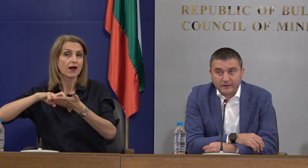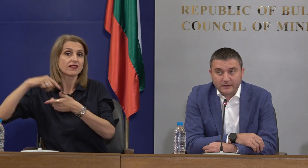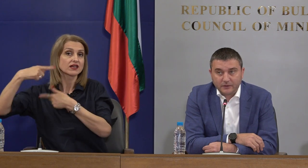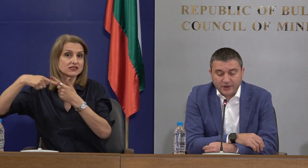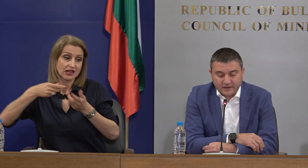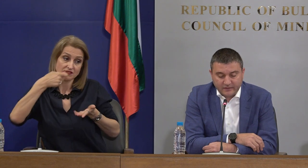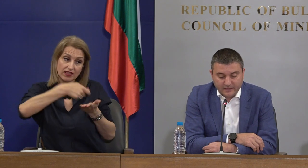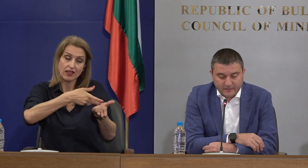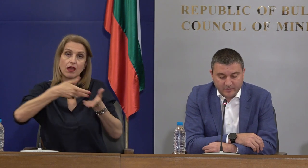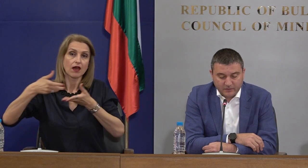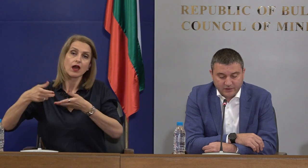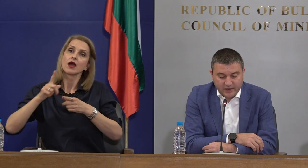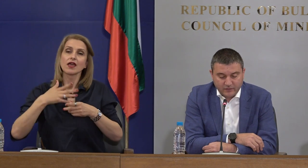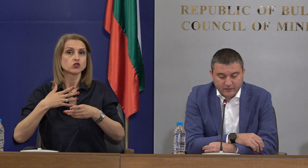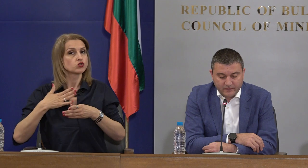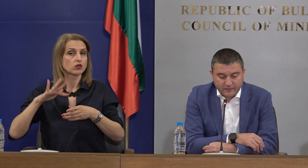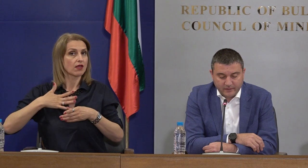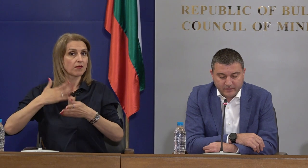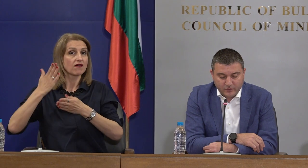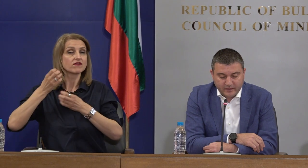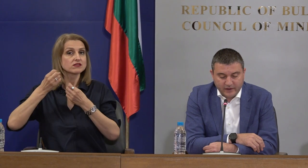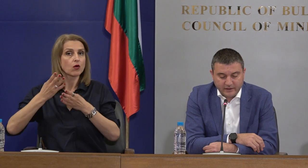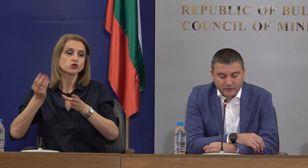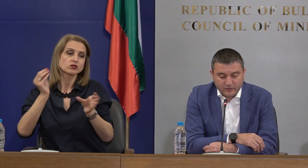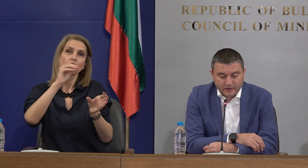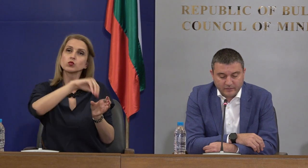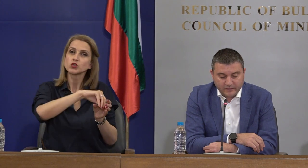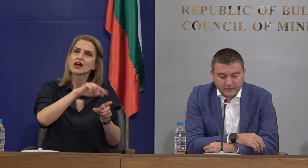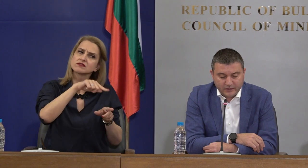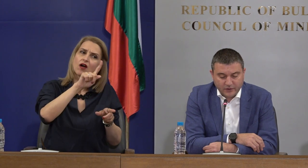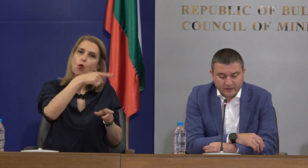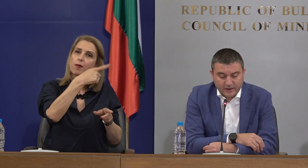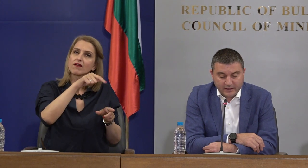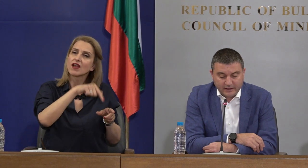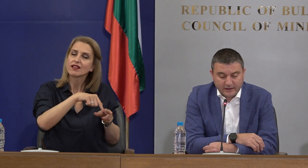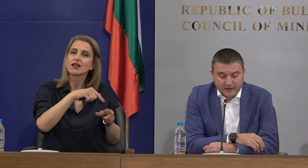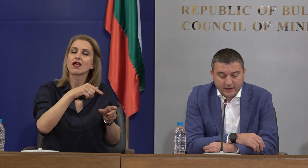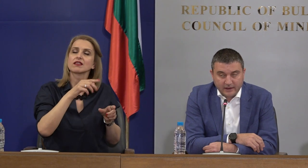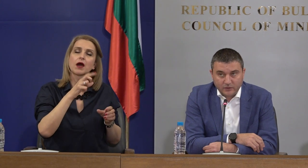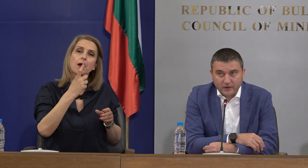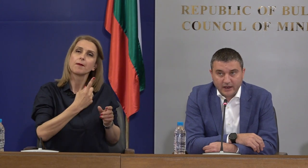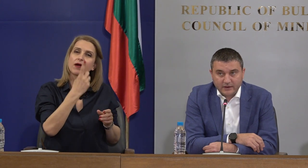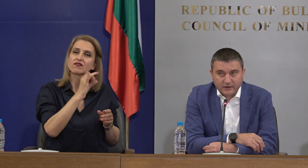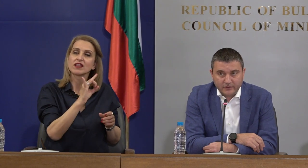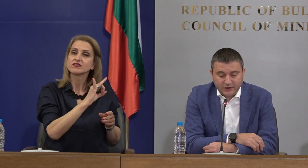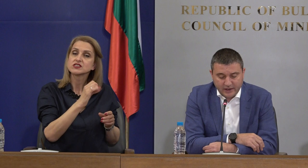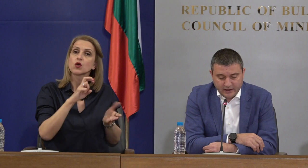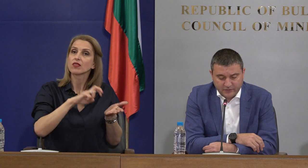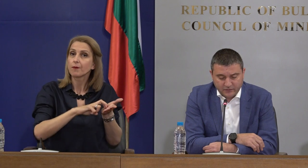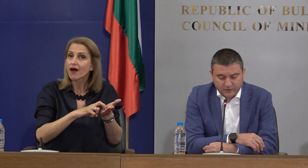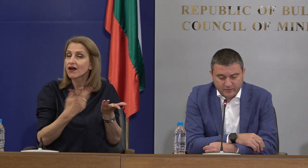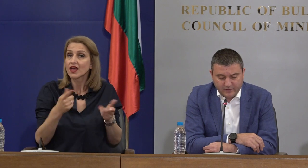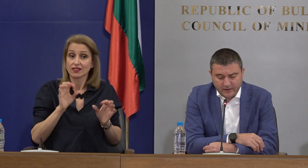възможност да участва пълноценно в управлението на Първа инвестиционна банка като гарант за